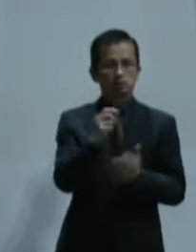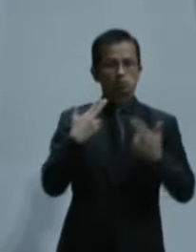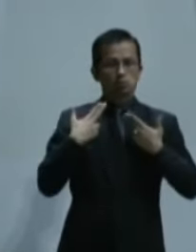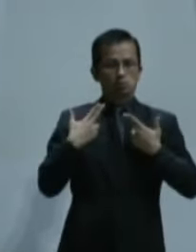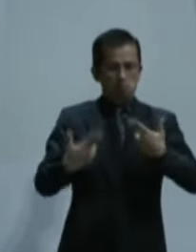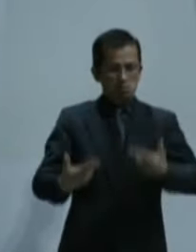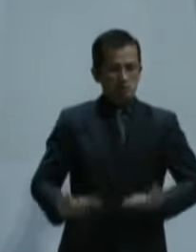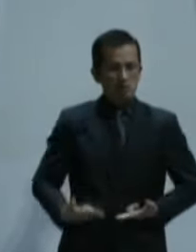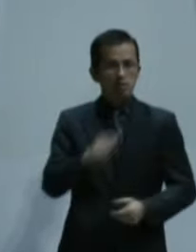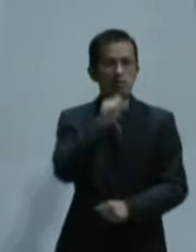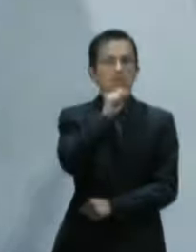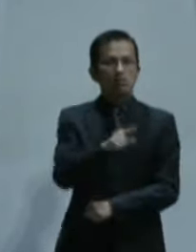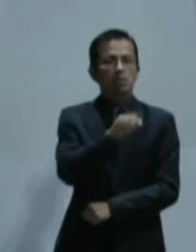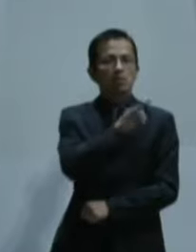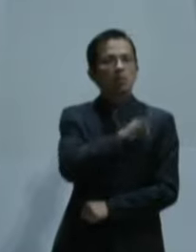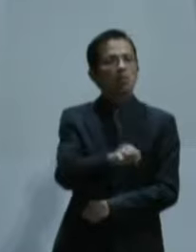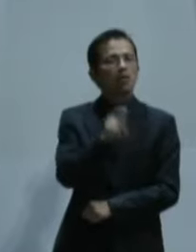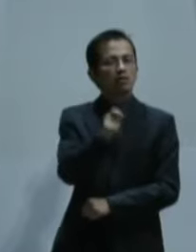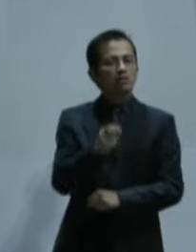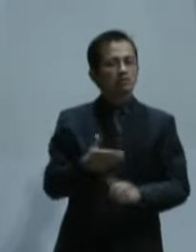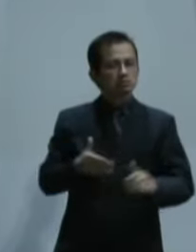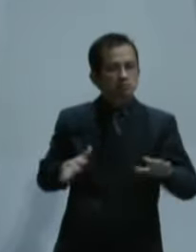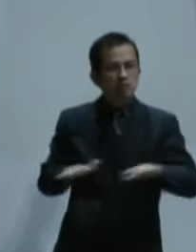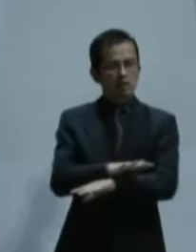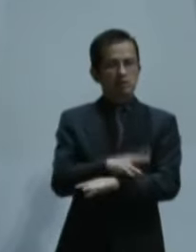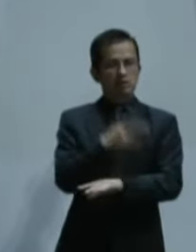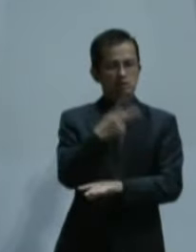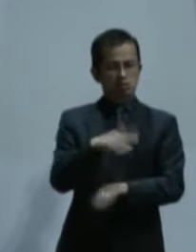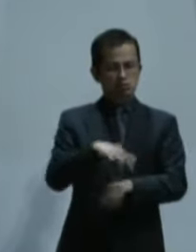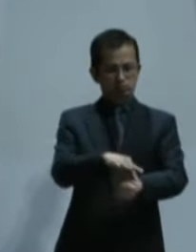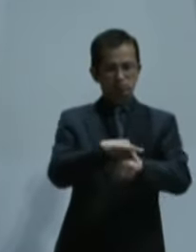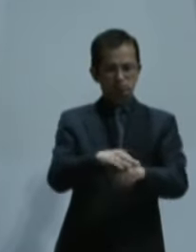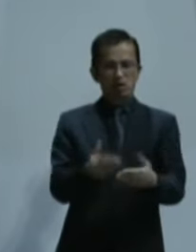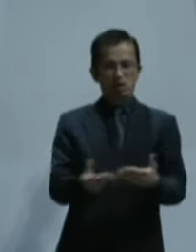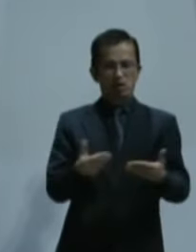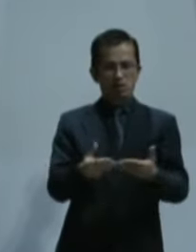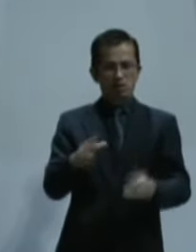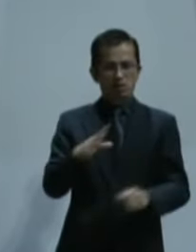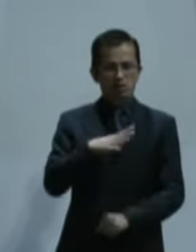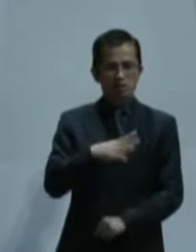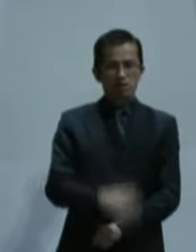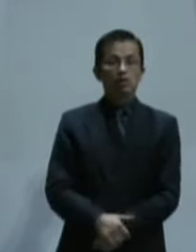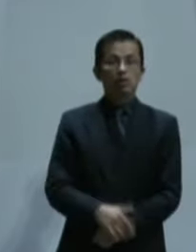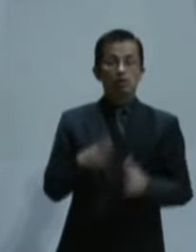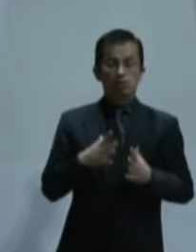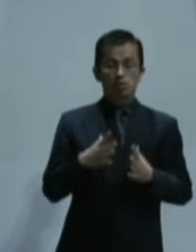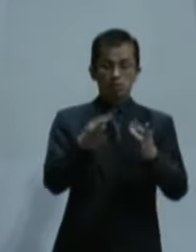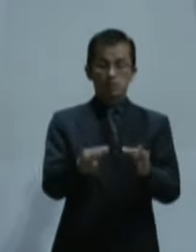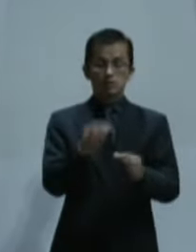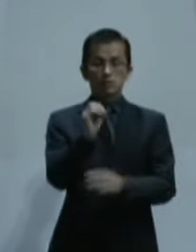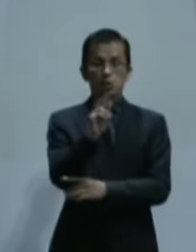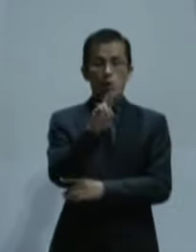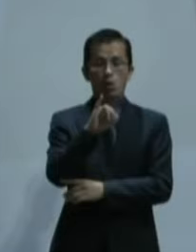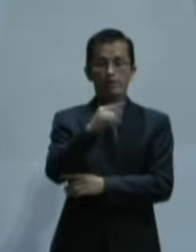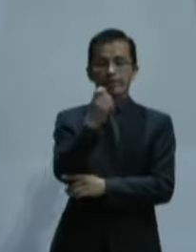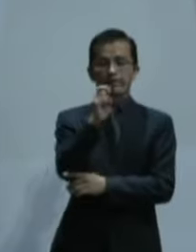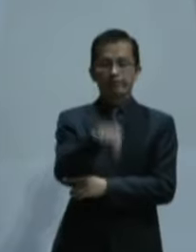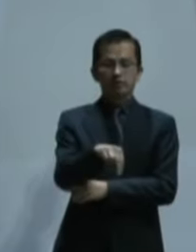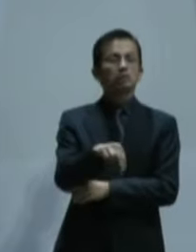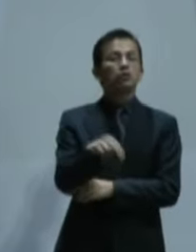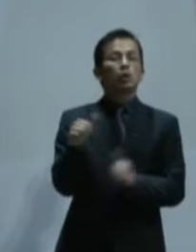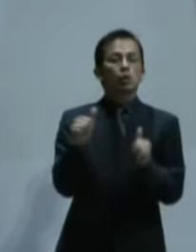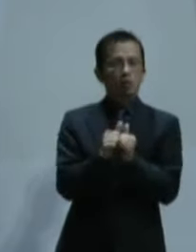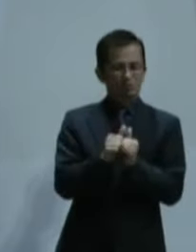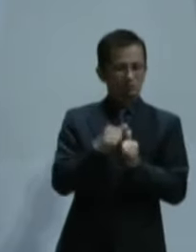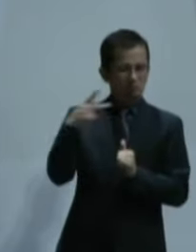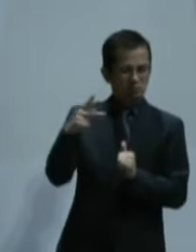humanos y se pueda cambiar la realidad que hoy vivimos la fundación origen enseña a través de